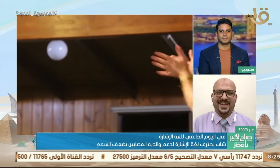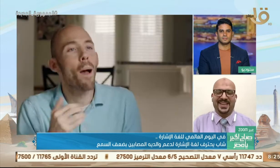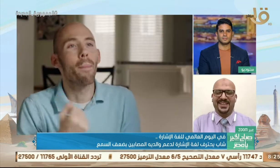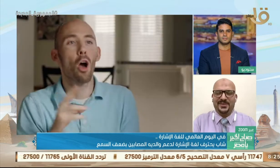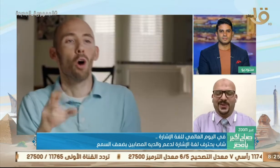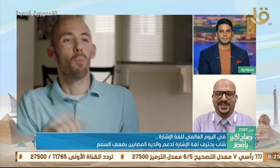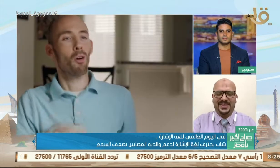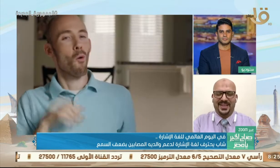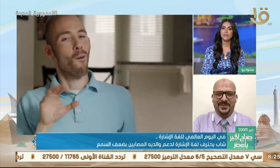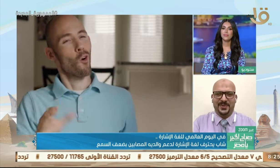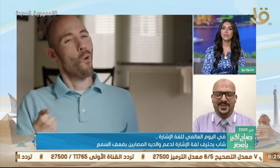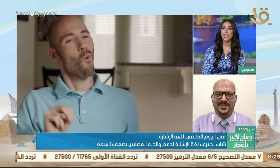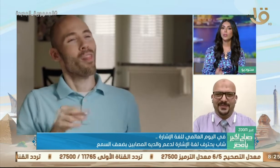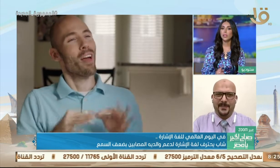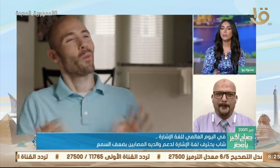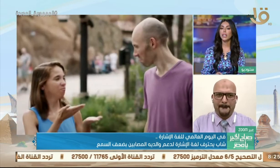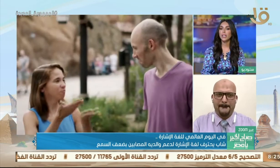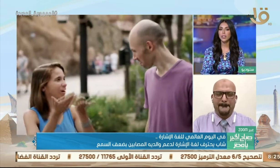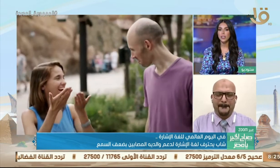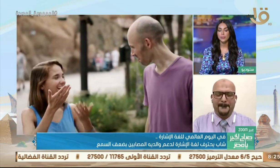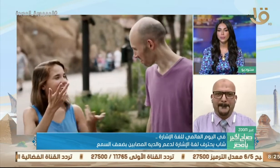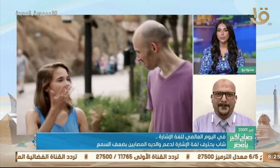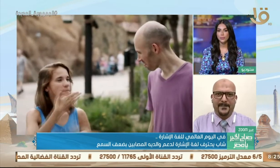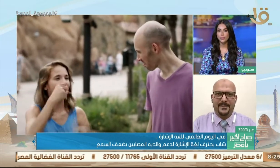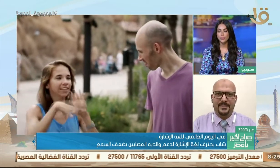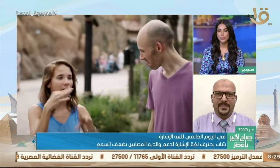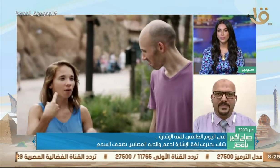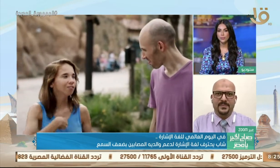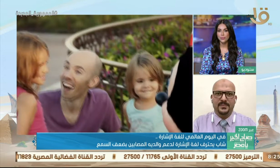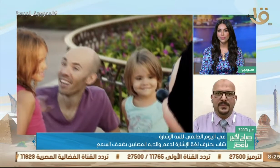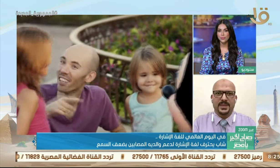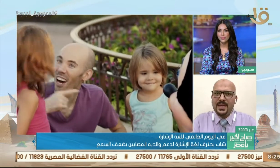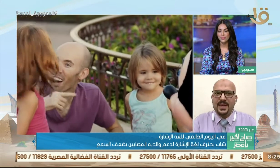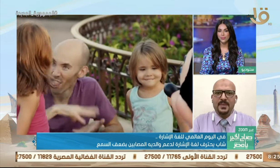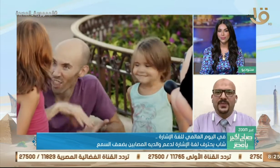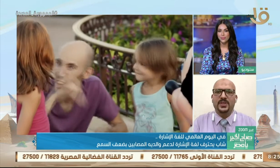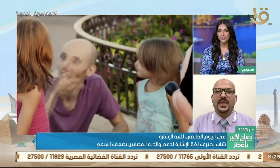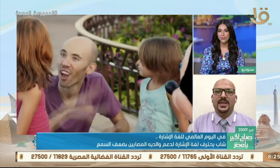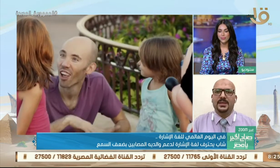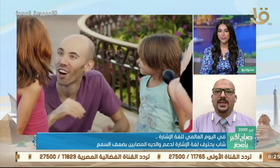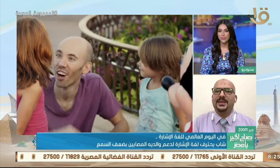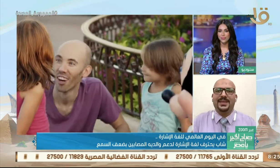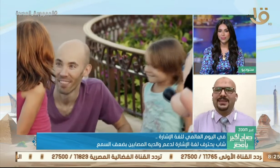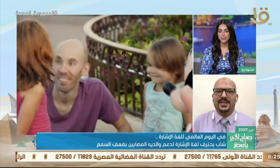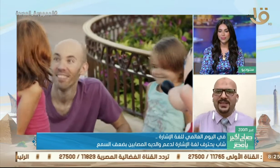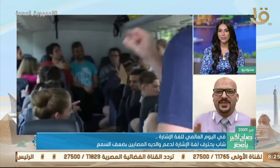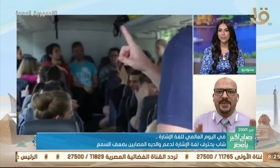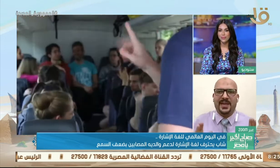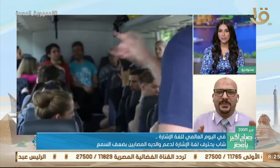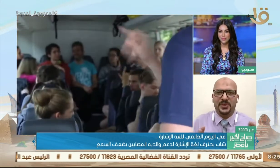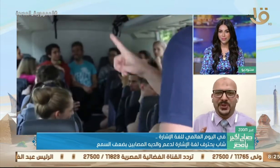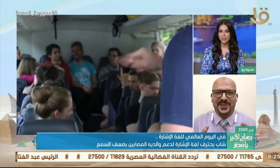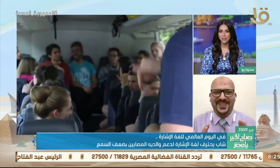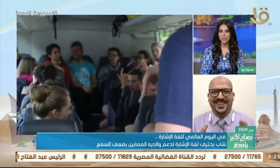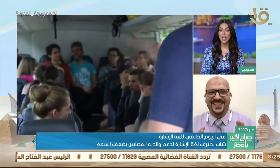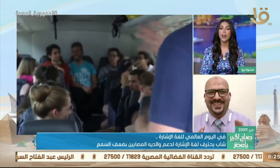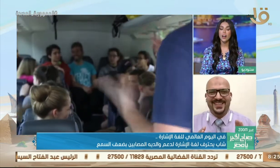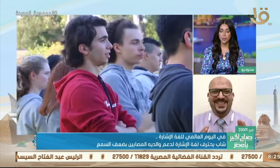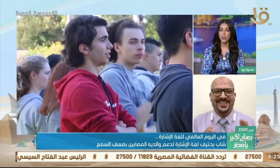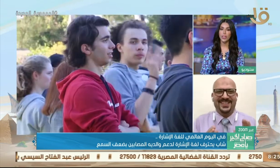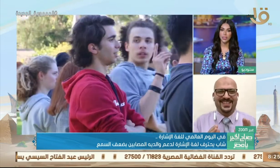مش محتاج يعني الواحد يتعلمه. خد وقت منك قد ايه؟ لا مفيش، انا طلعت لقيت نفسي بتكلم